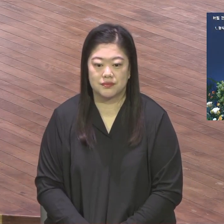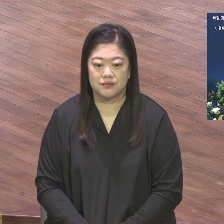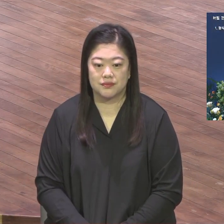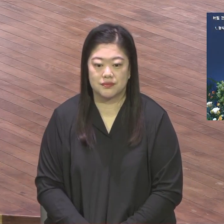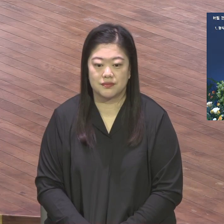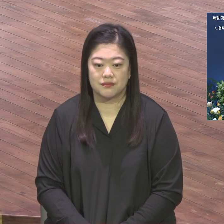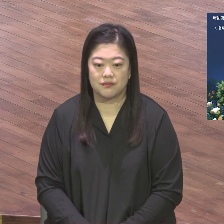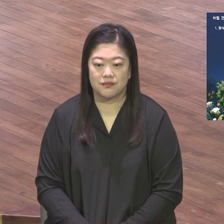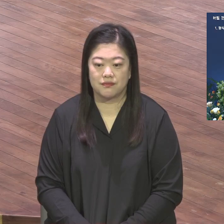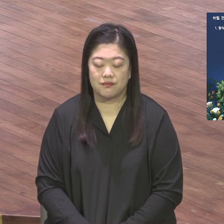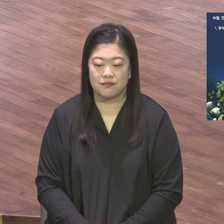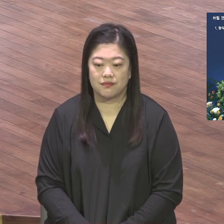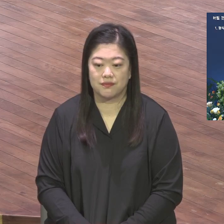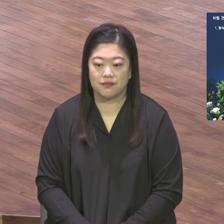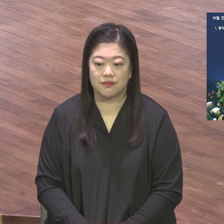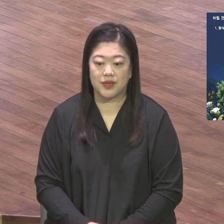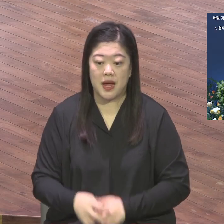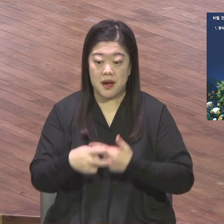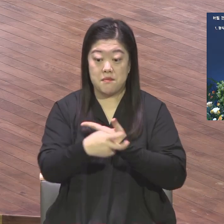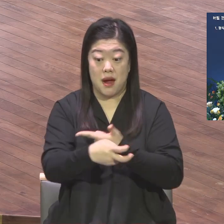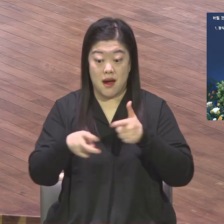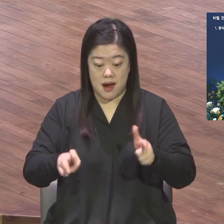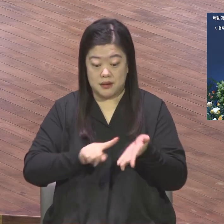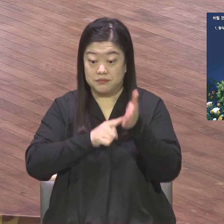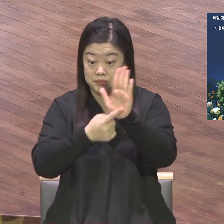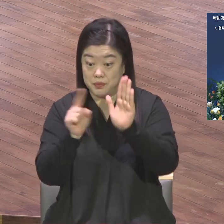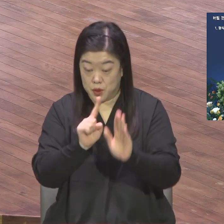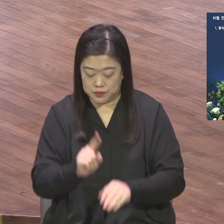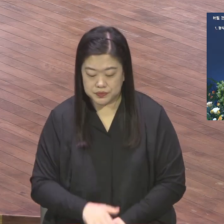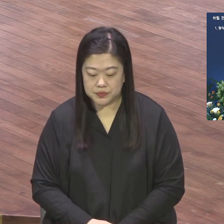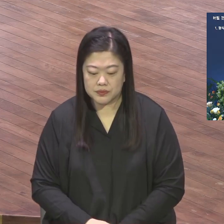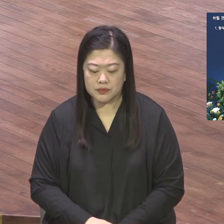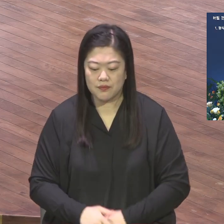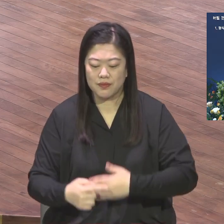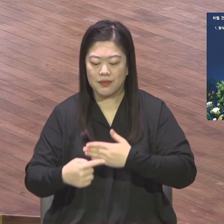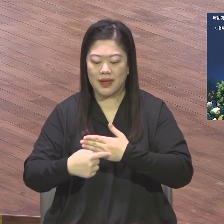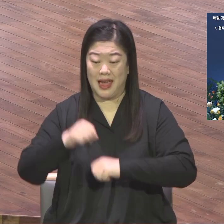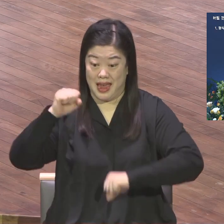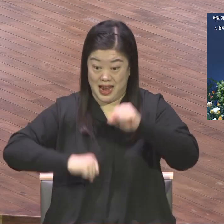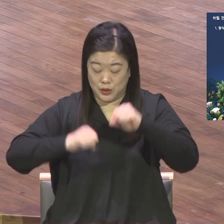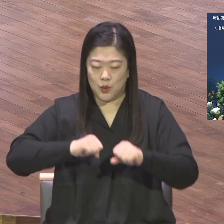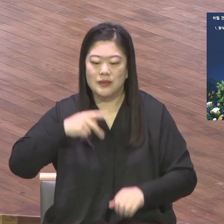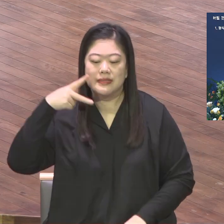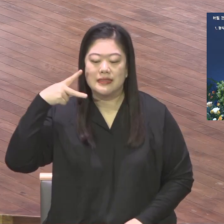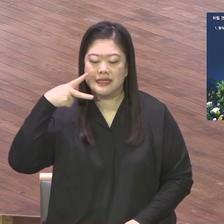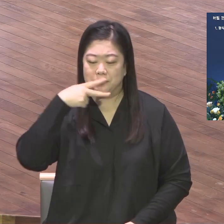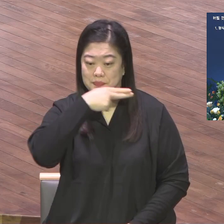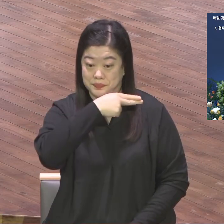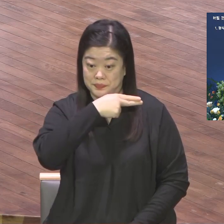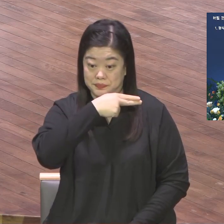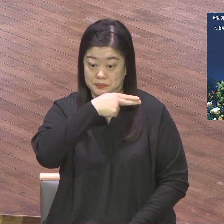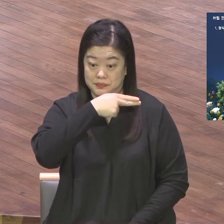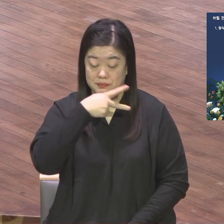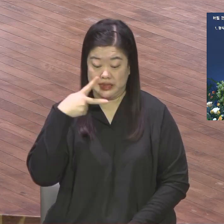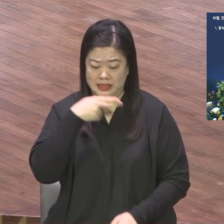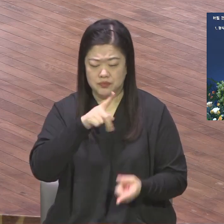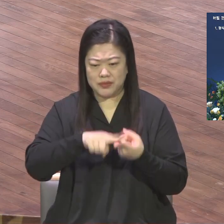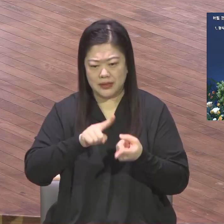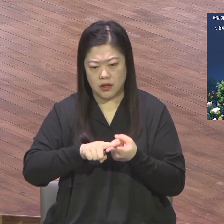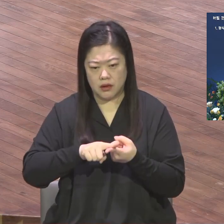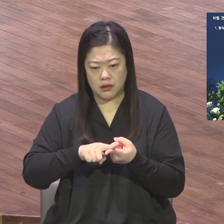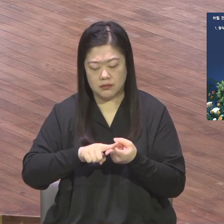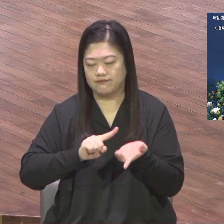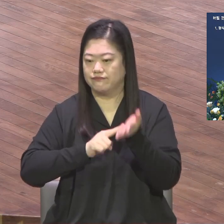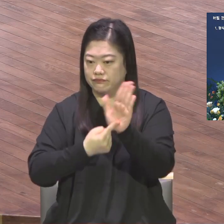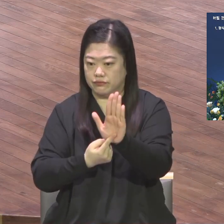마가가 금식을 통해서 버려야 할 예틀, 이 예틀에 대해서 언급을 하고 있어요.